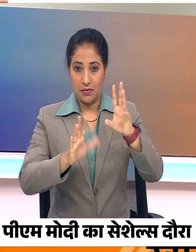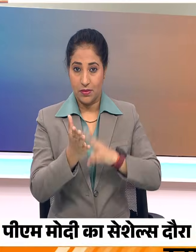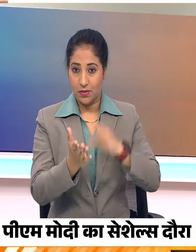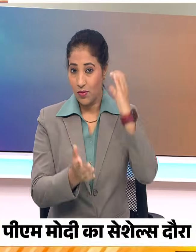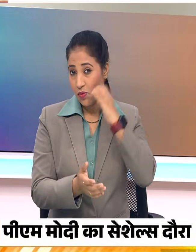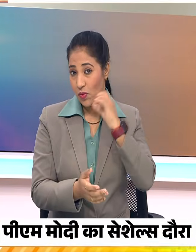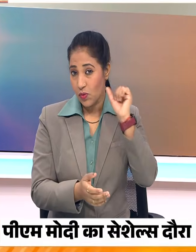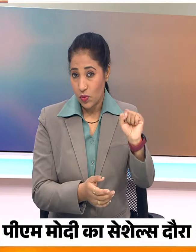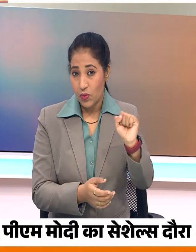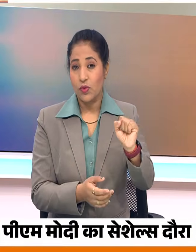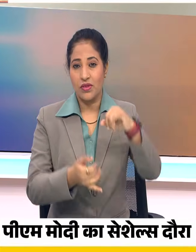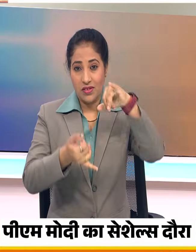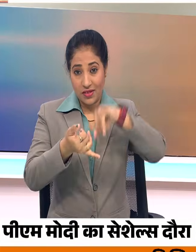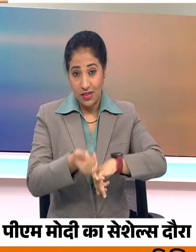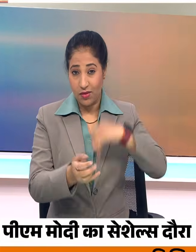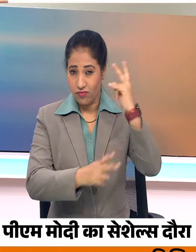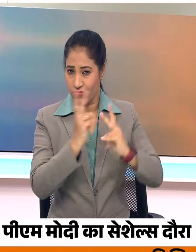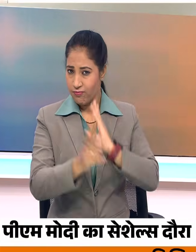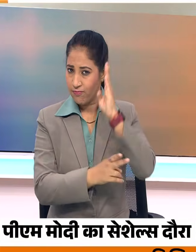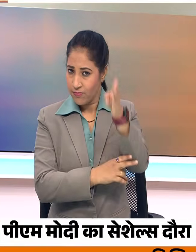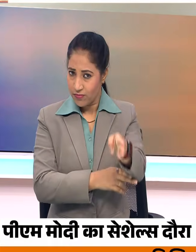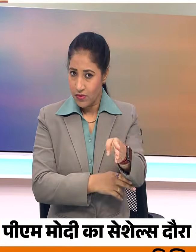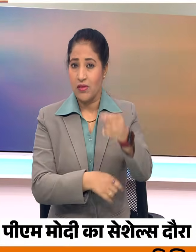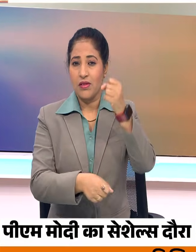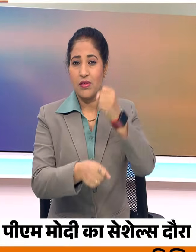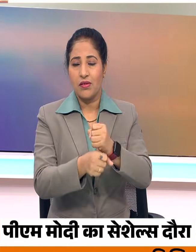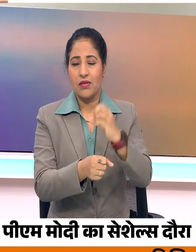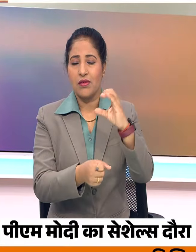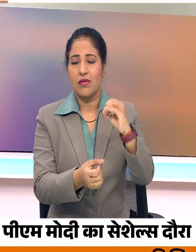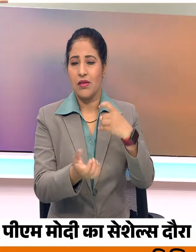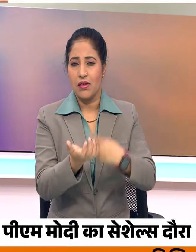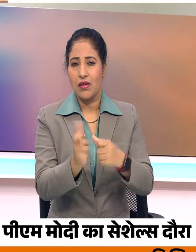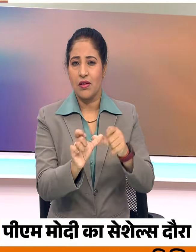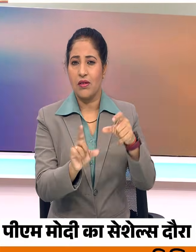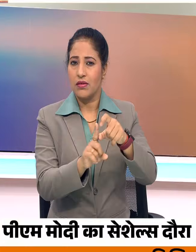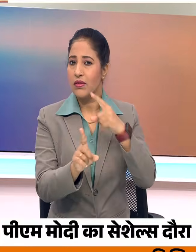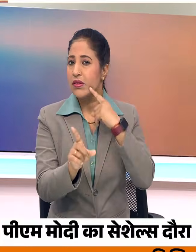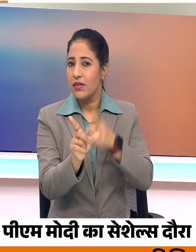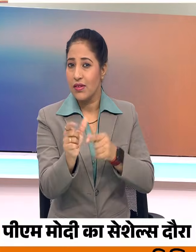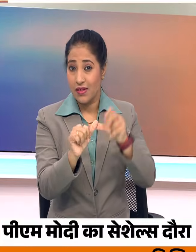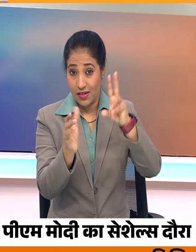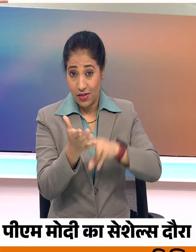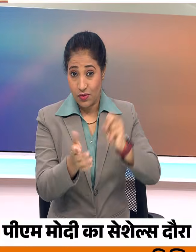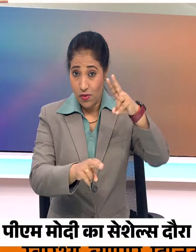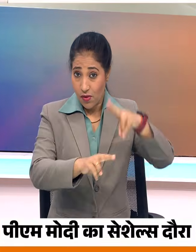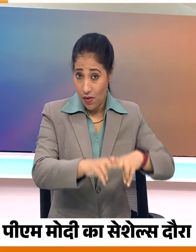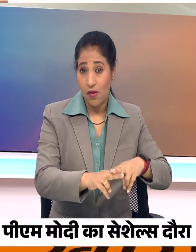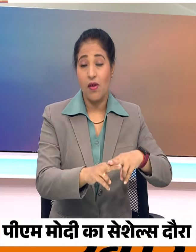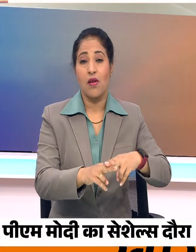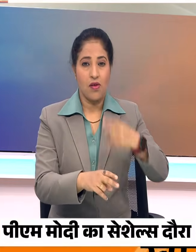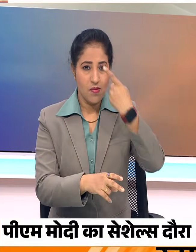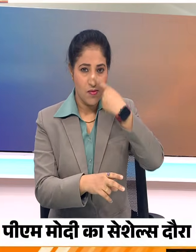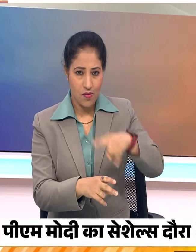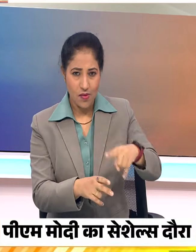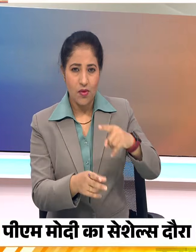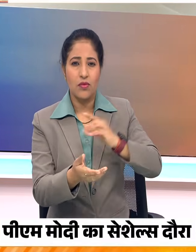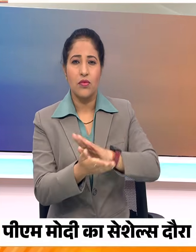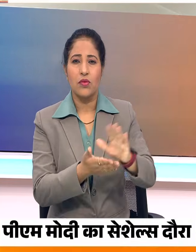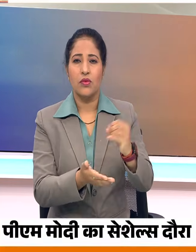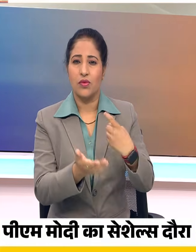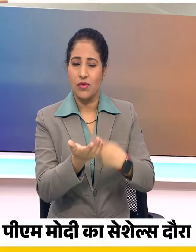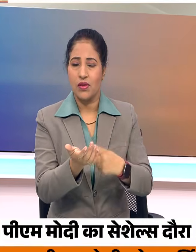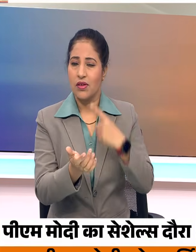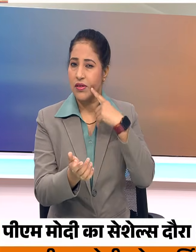प्रधानमंत्री नरेंद्र मोदी का सेशल्स दौरा, गार्डियन ऑफ द ब्लू होराइजन से हुए सम्मानित। आज भारतीय समुदाय